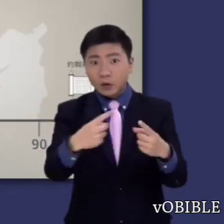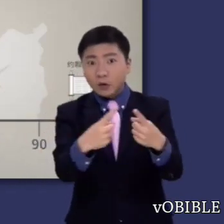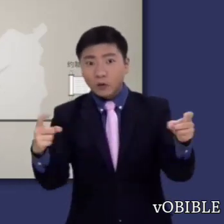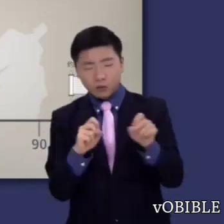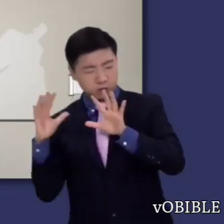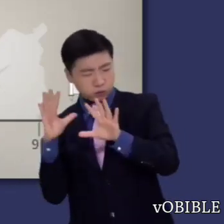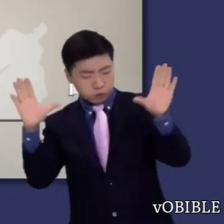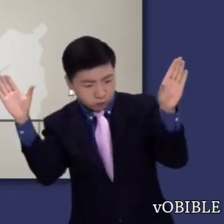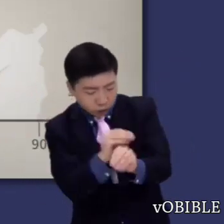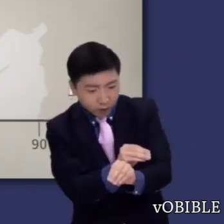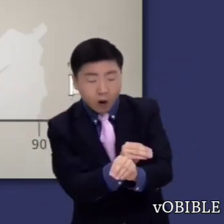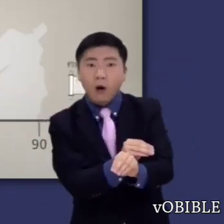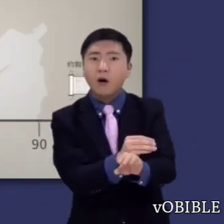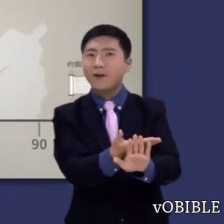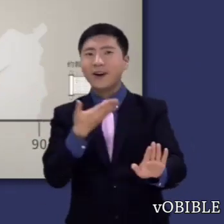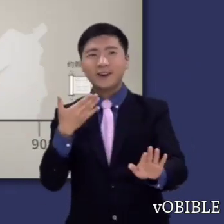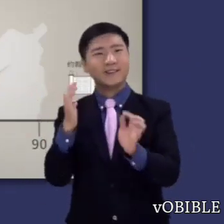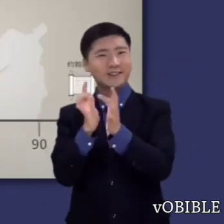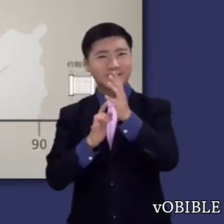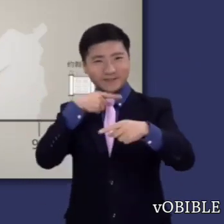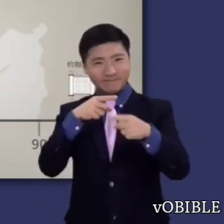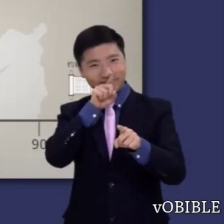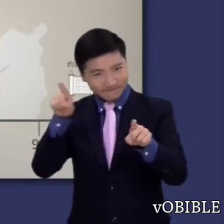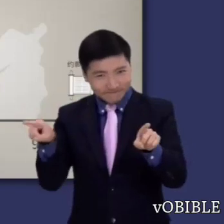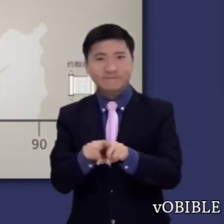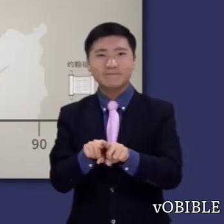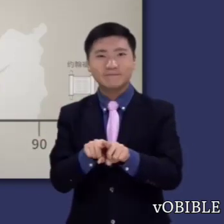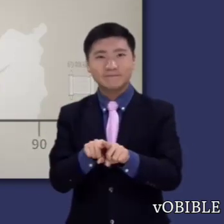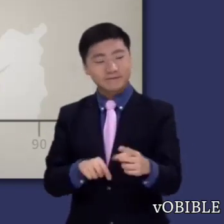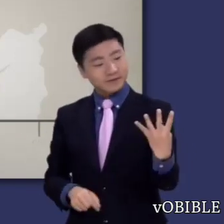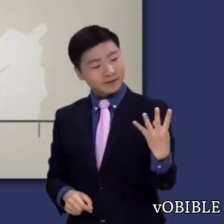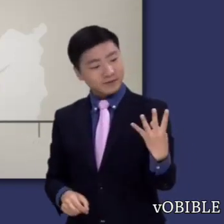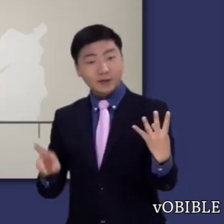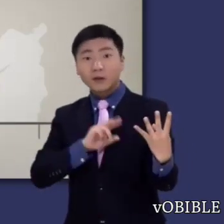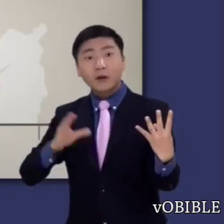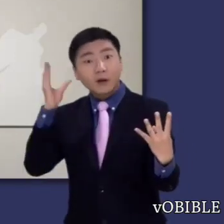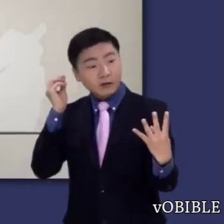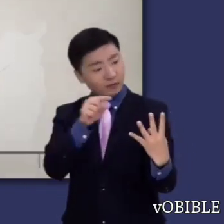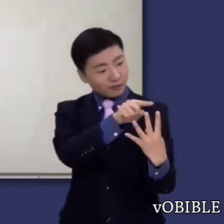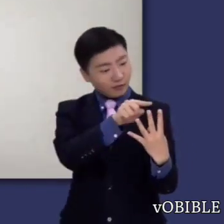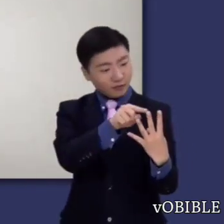这之前，耶路撒冷已如耶稣所预告的被毁灭